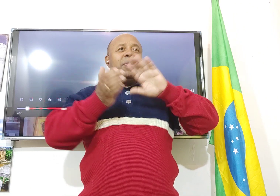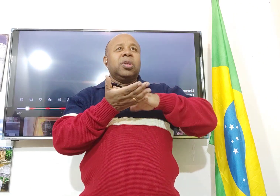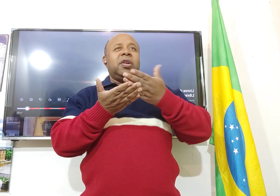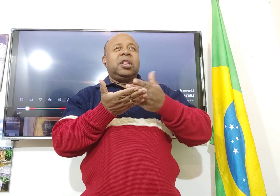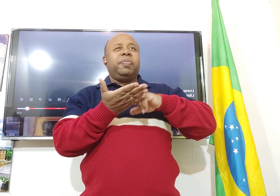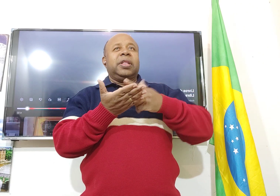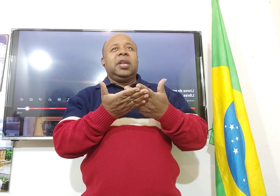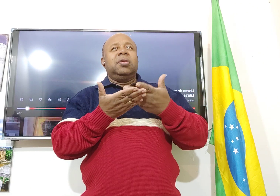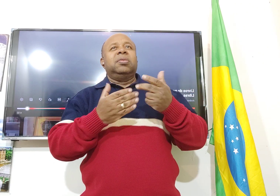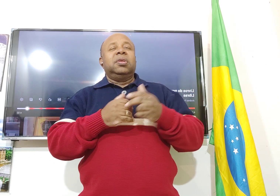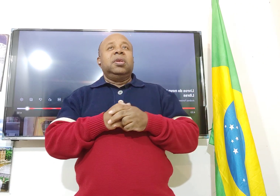moça interpretando.